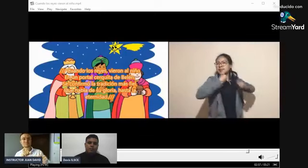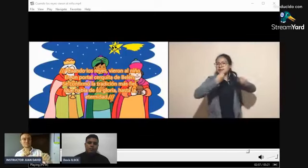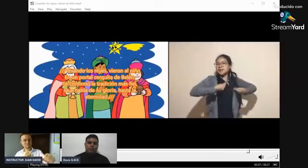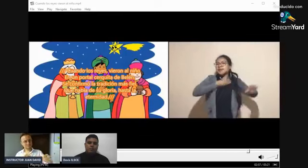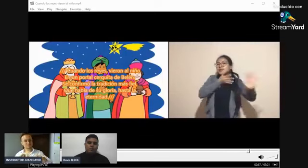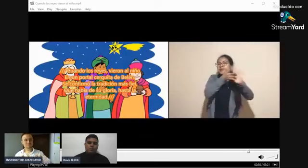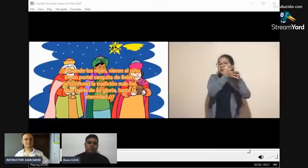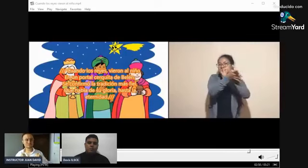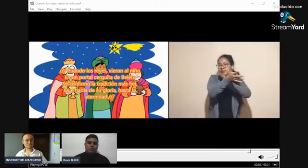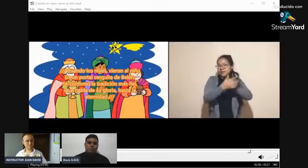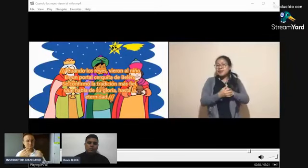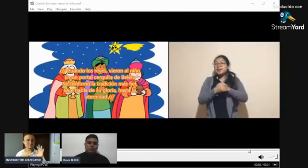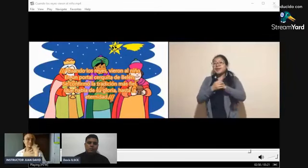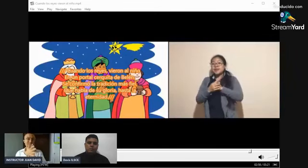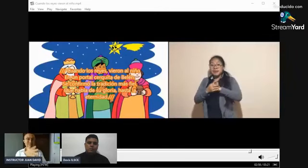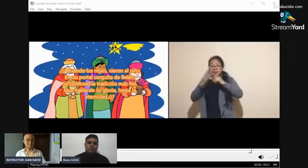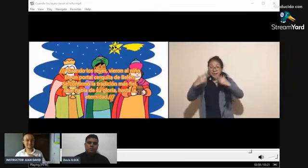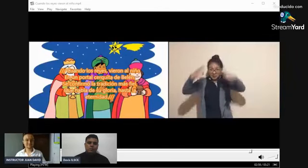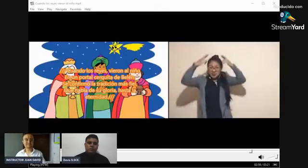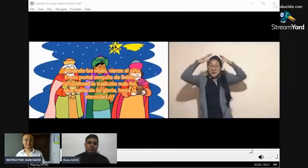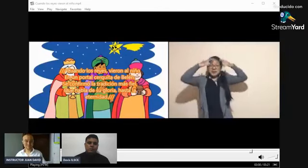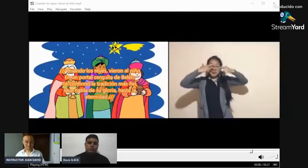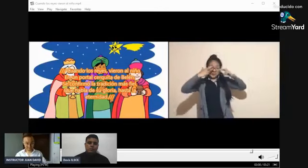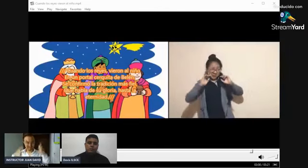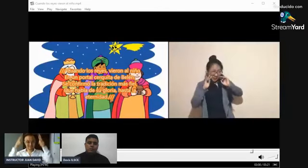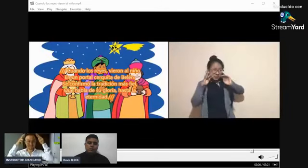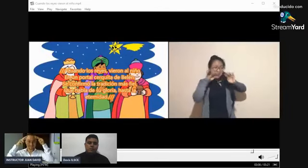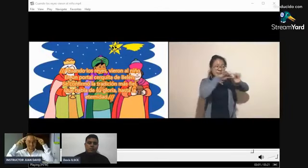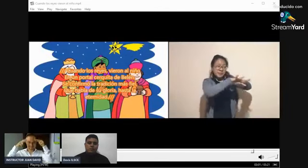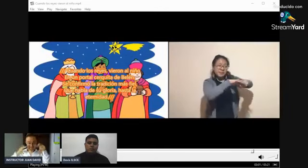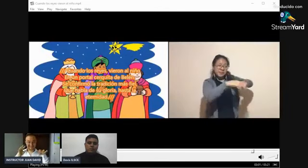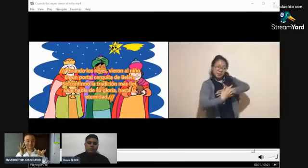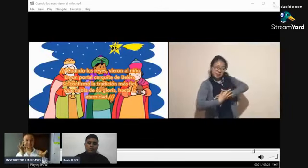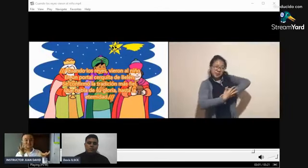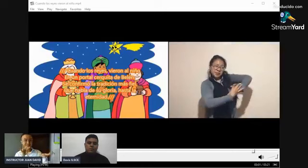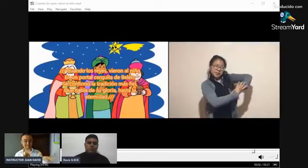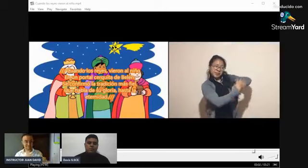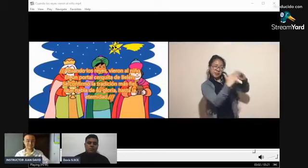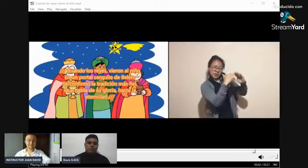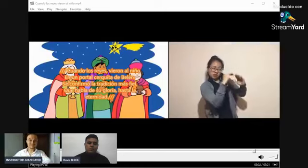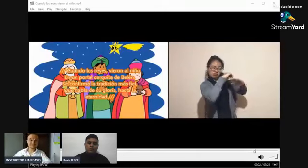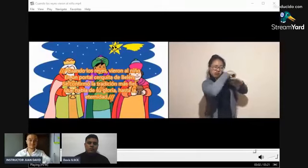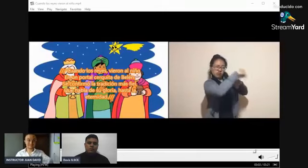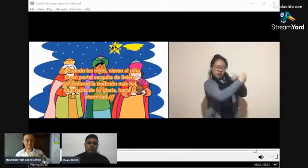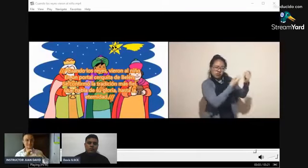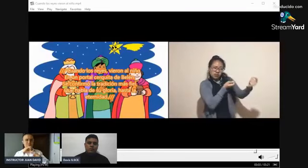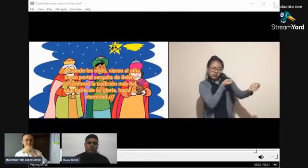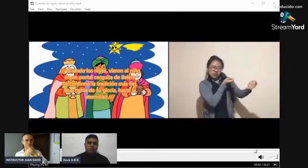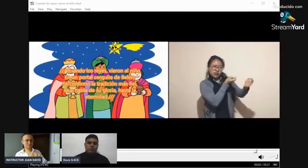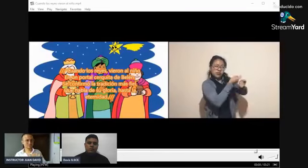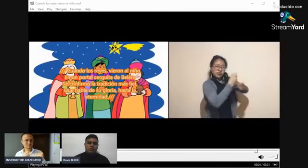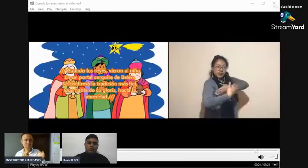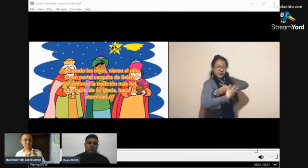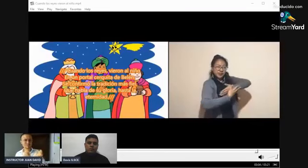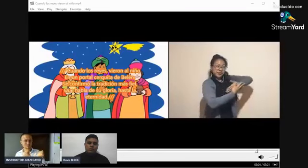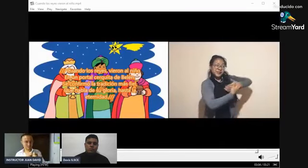la eternidad. Cuando los reyes vieron al niño en un portal cerquita